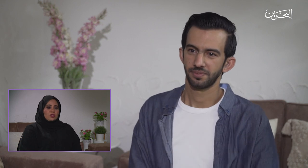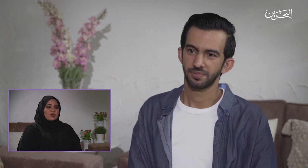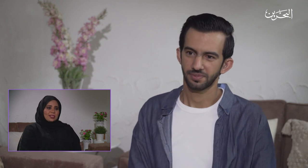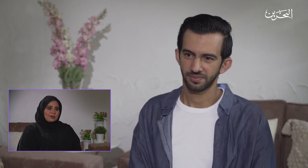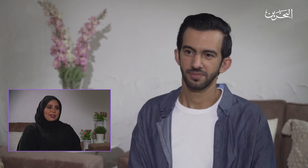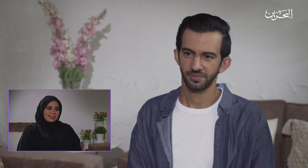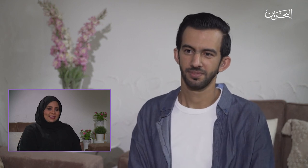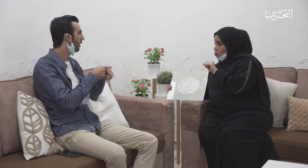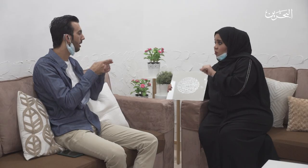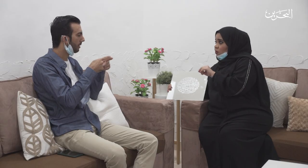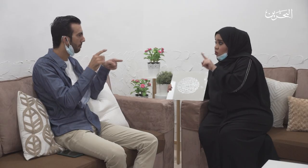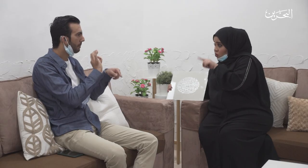وشلون نستفيد.